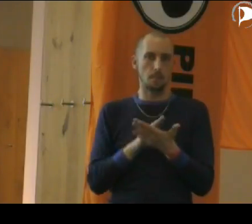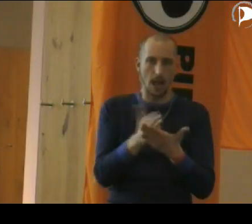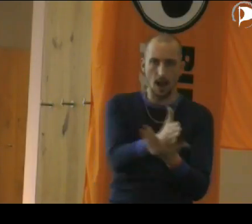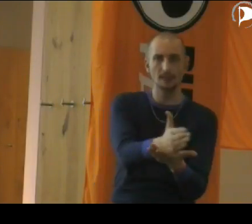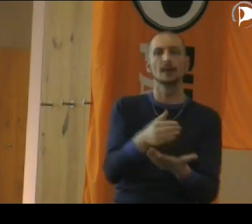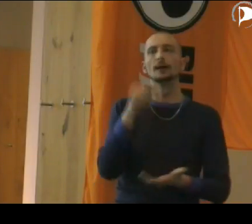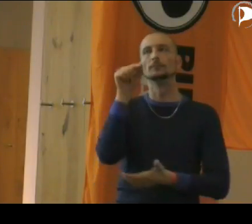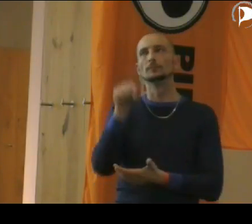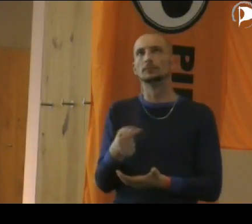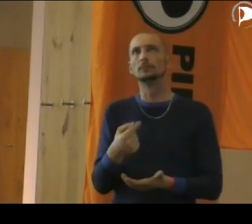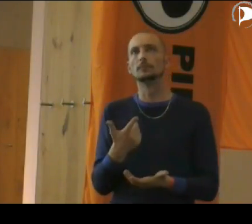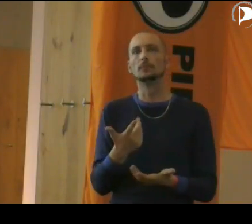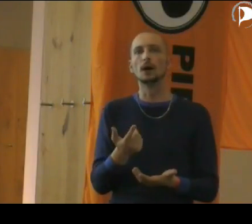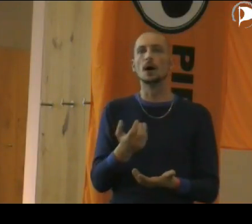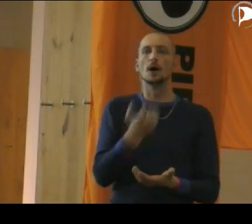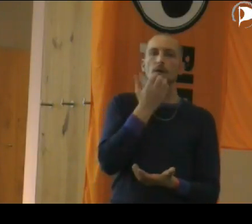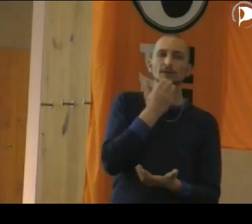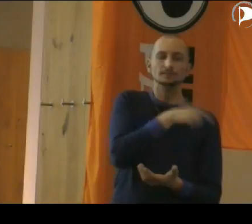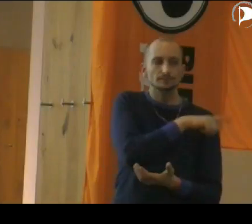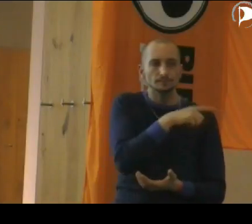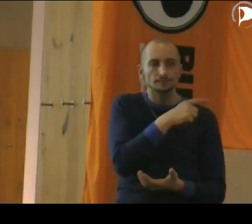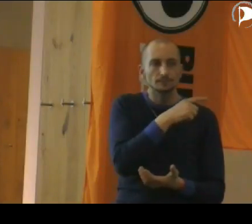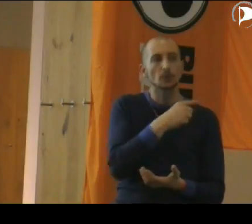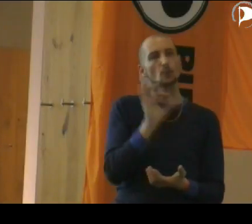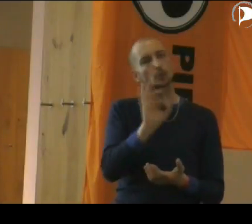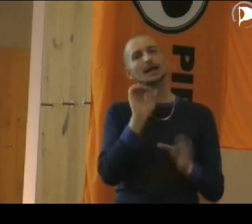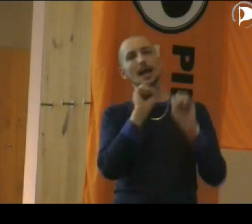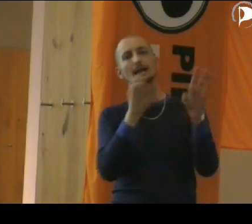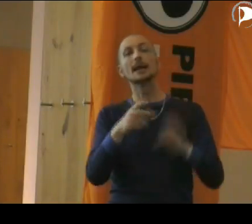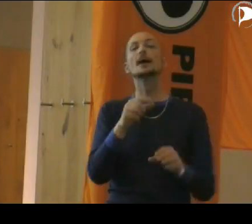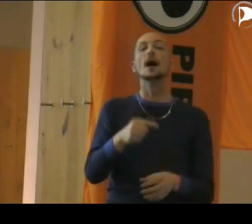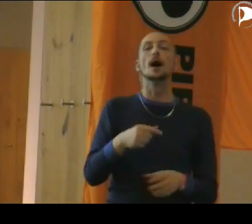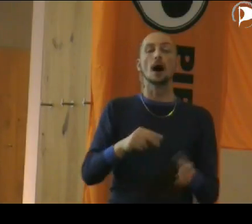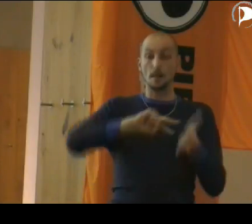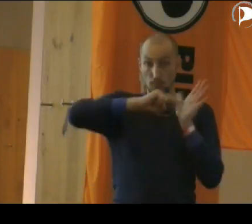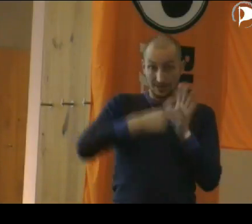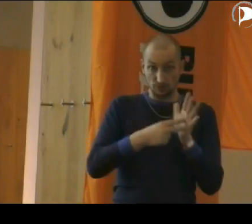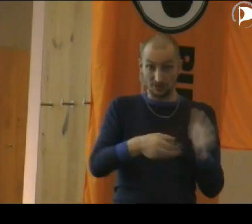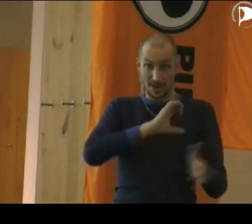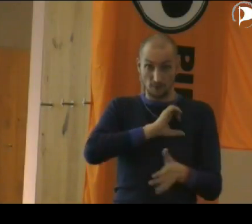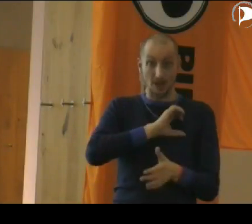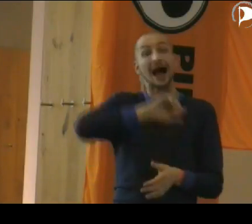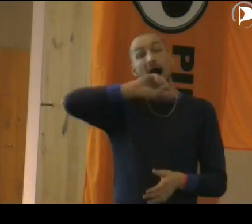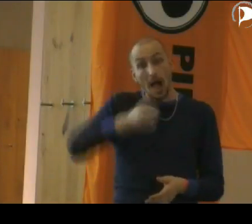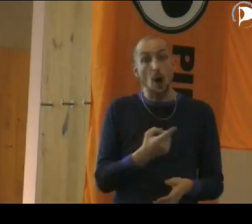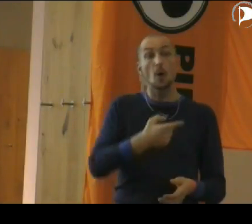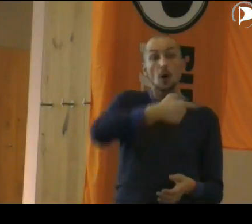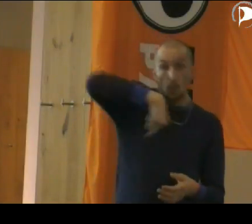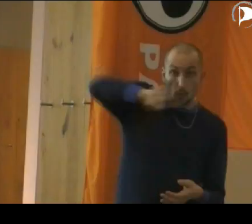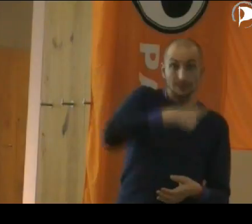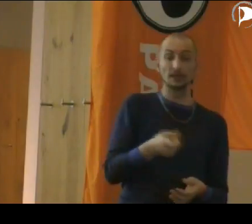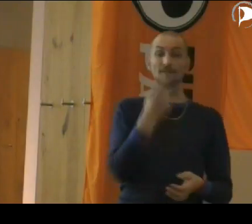und ich hoffe ich habe mich vor augen geführt dass der politiker wolle ganz zentral auf von unseren finanziellen